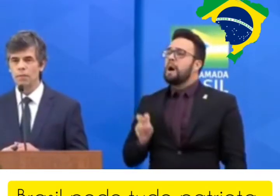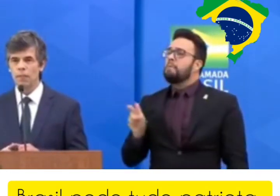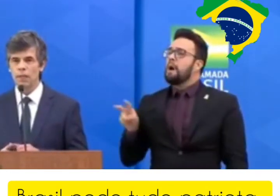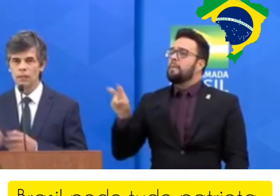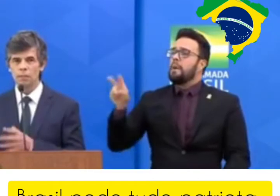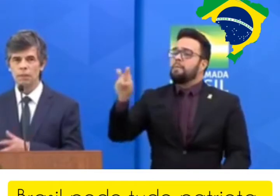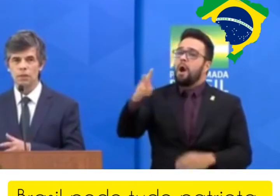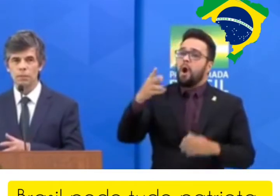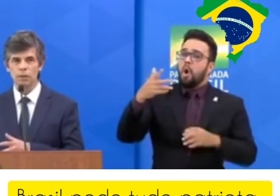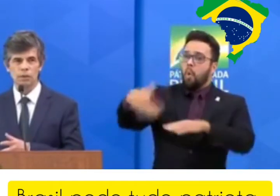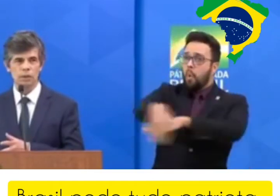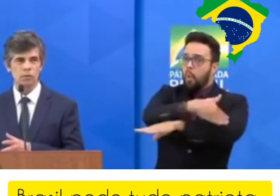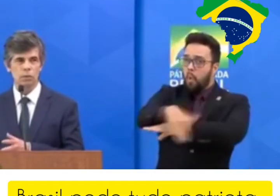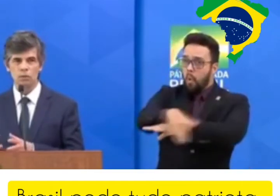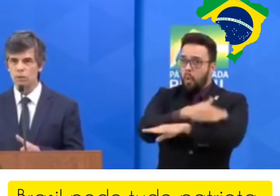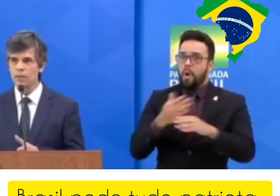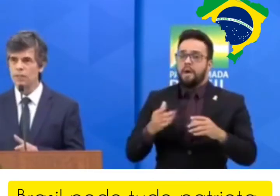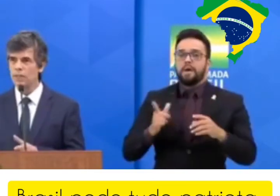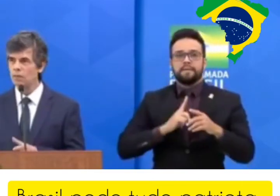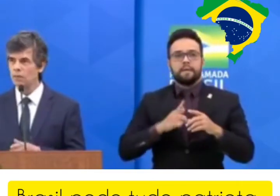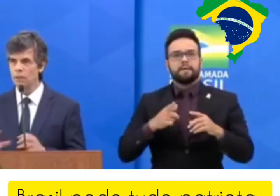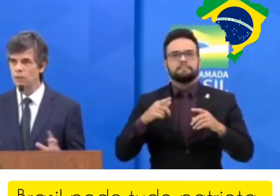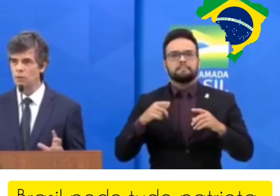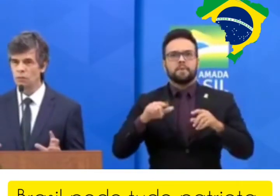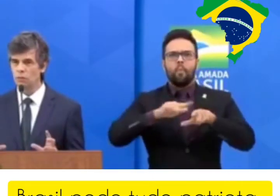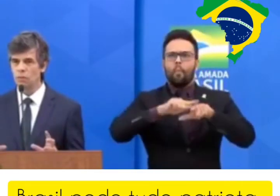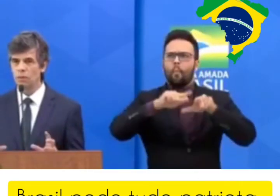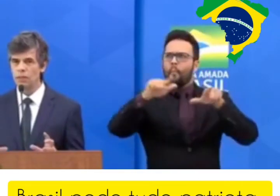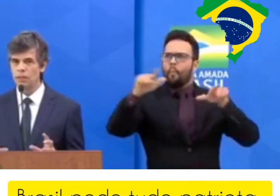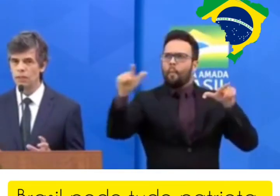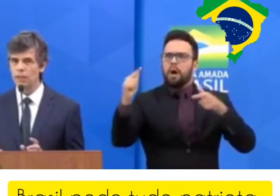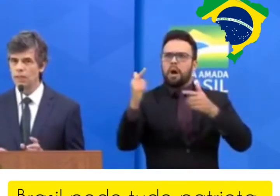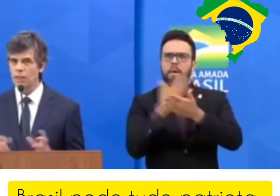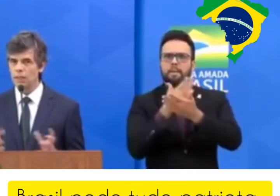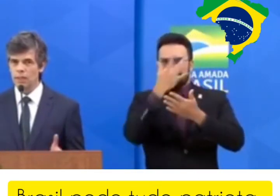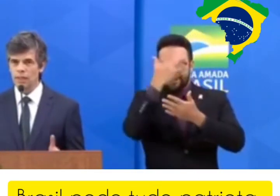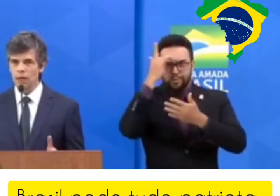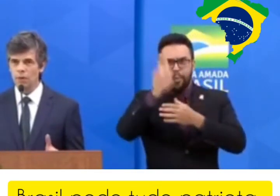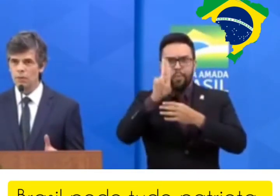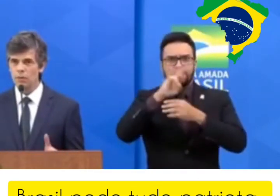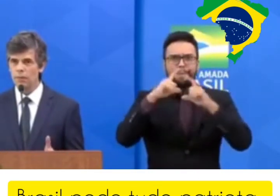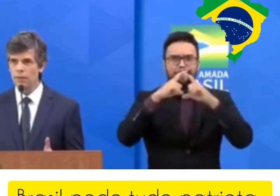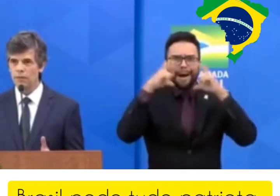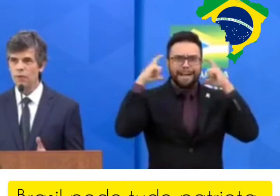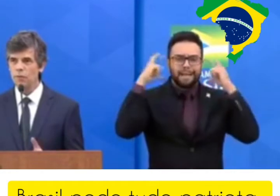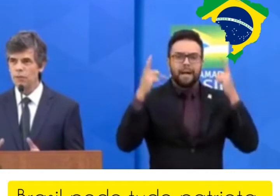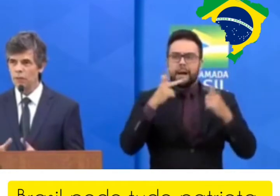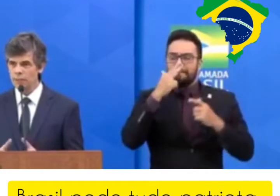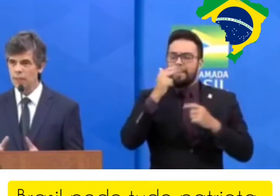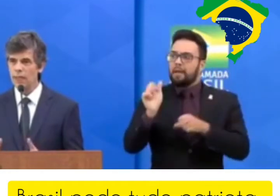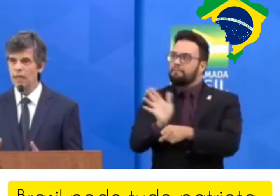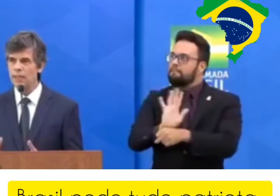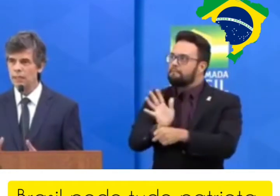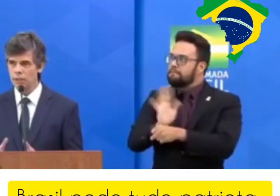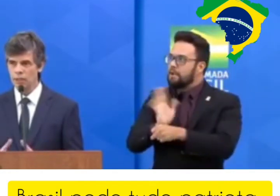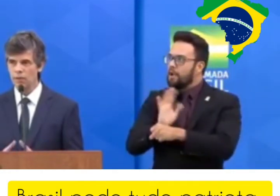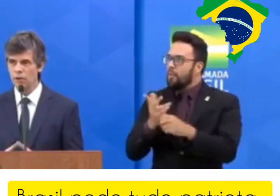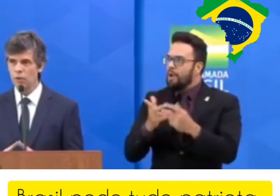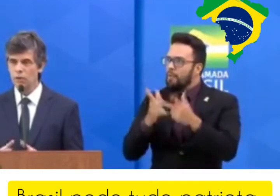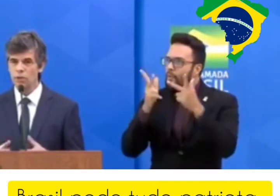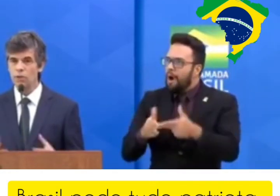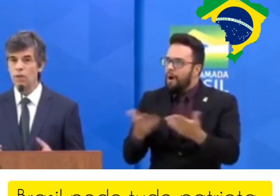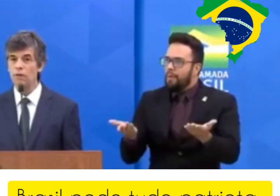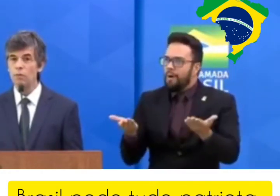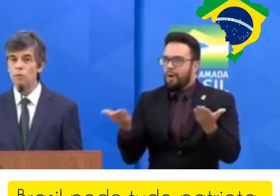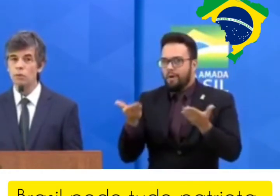Janeiro, a gente passando pelo Santos Dumont, tudo deserto, gente de todo mundo com máscara, É uma coisa que parece filme. Então essa é a realidade que a gente está